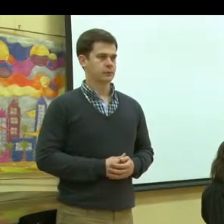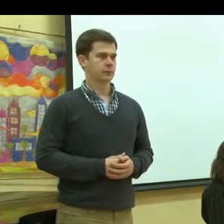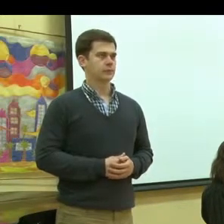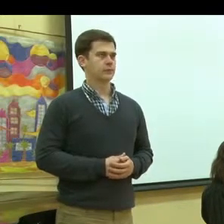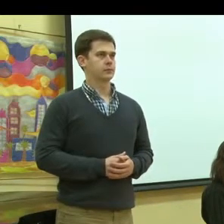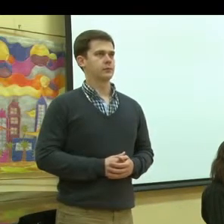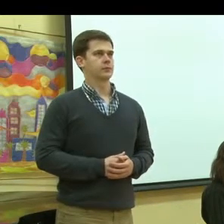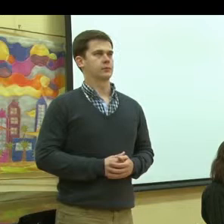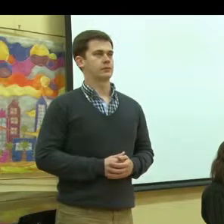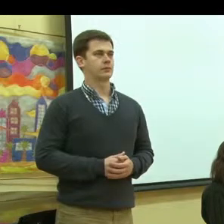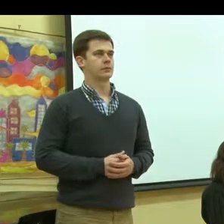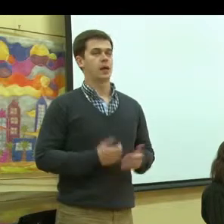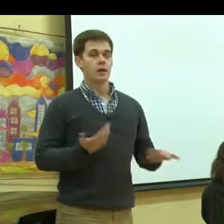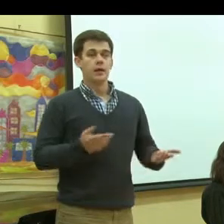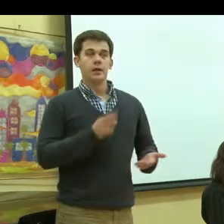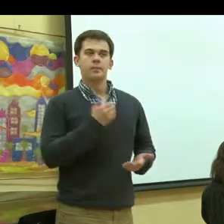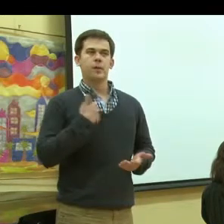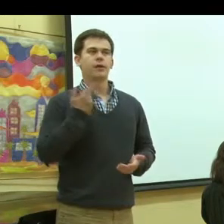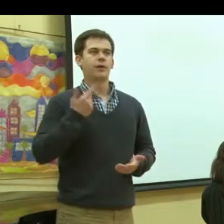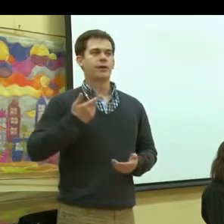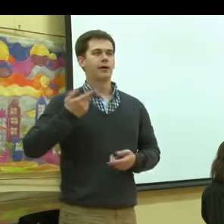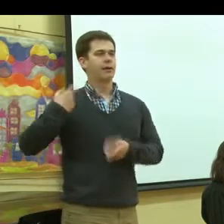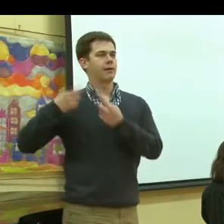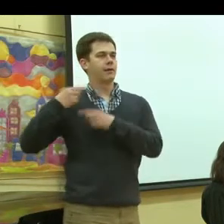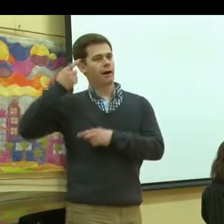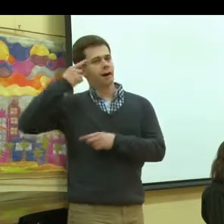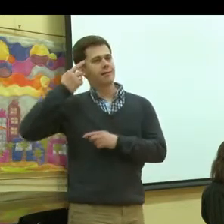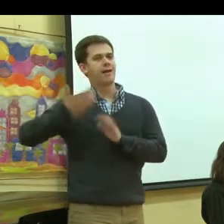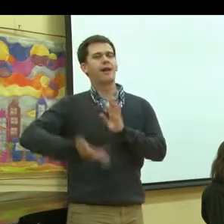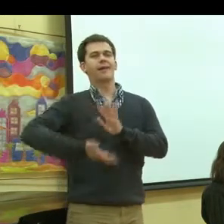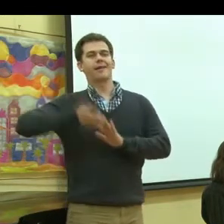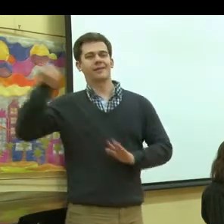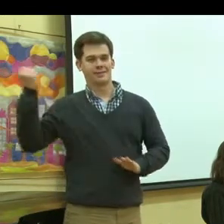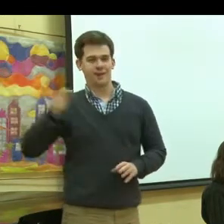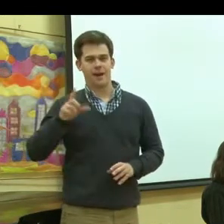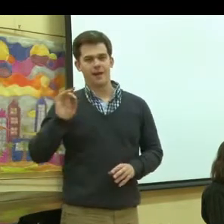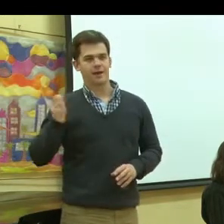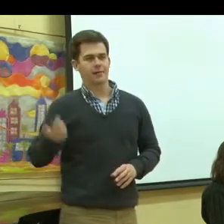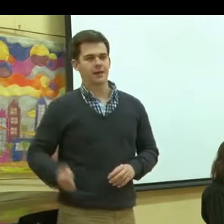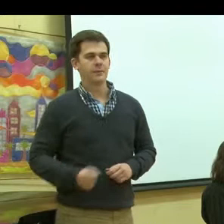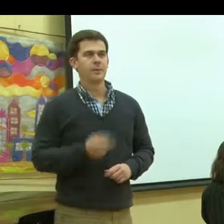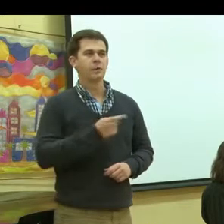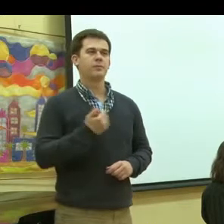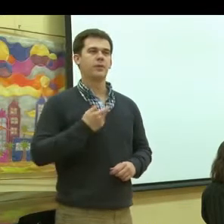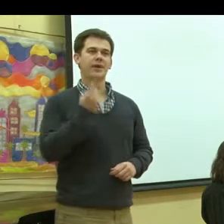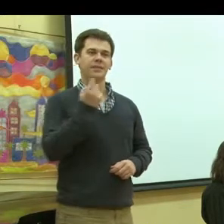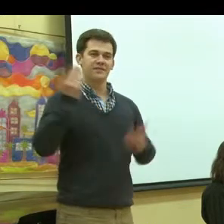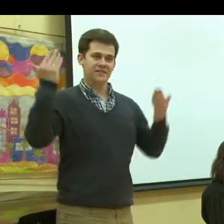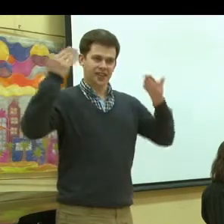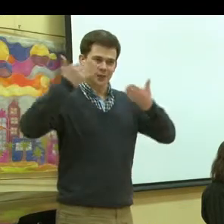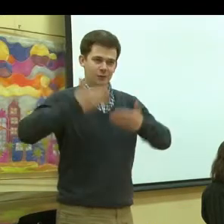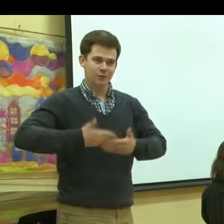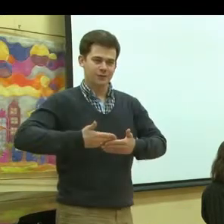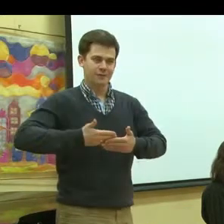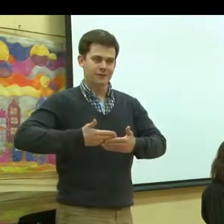hombres, porque había más hombres que mujeres en la época. No i jest taka legenda, zgodnie z którą jakby pewnego wieczoru, tutaj jakby też warto wspomnieć,